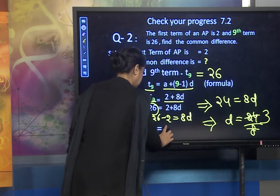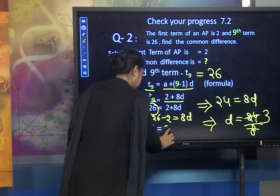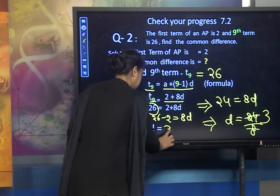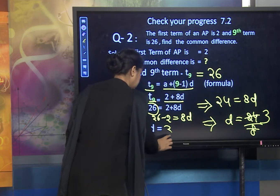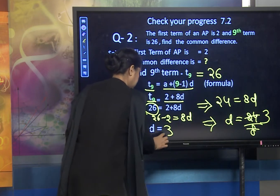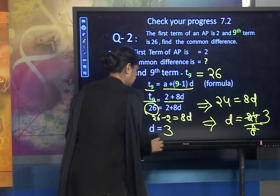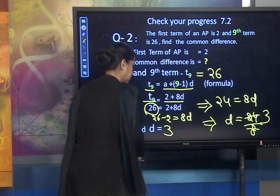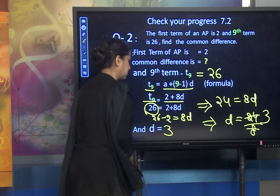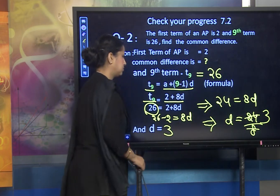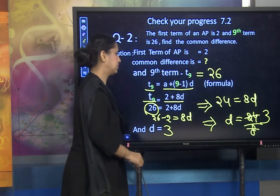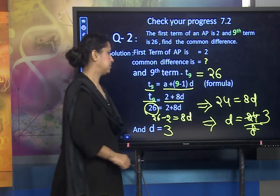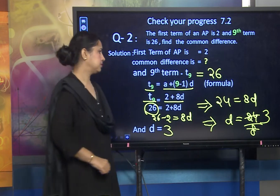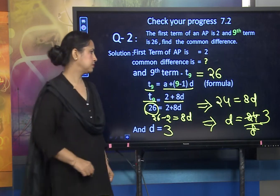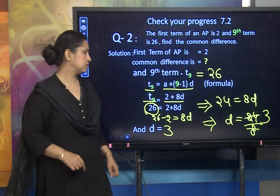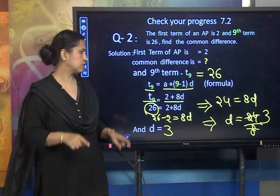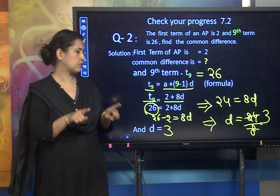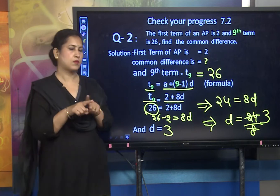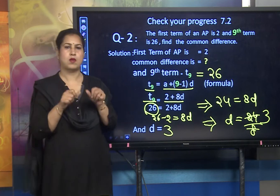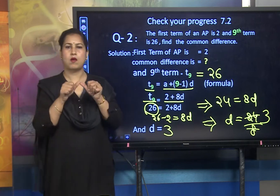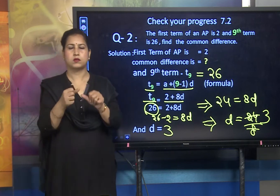तो डी हमारा आ गया 3।